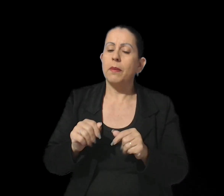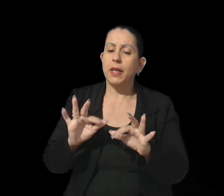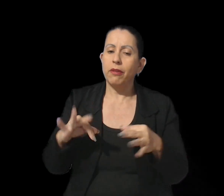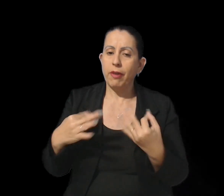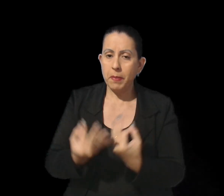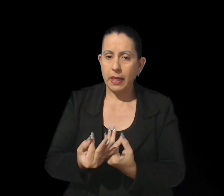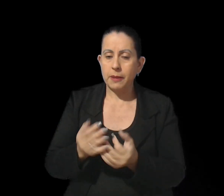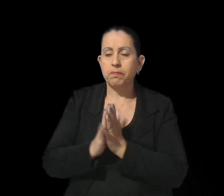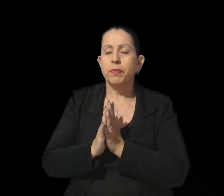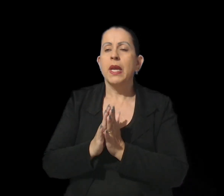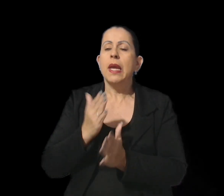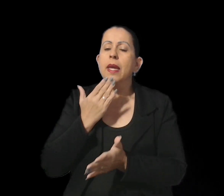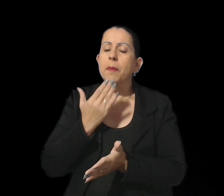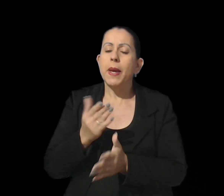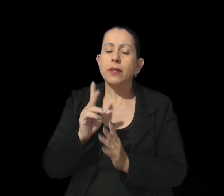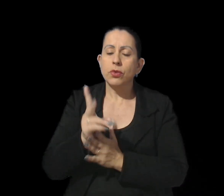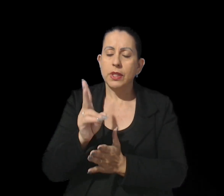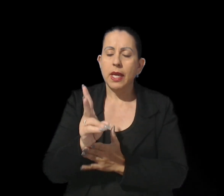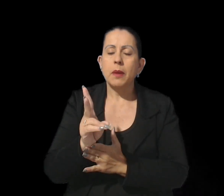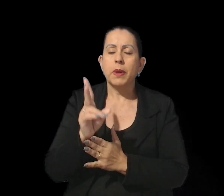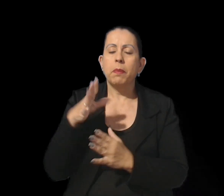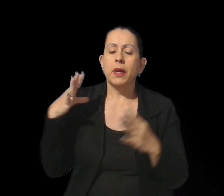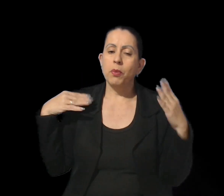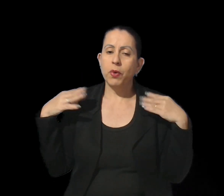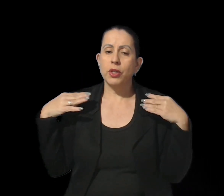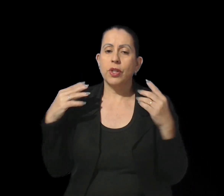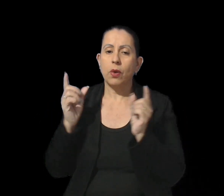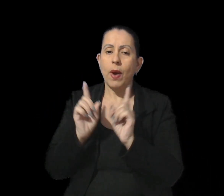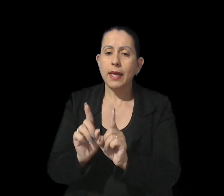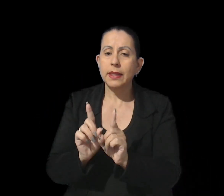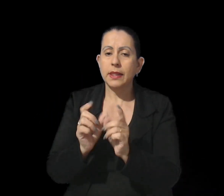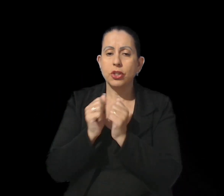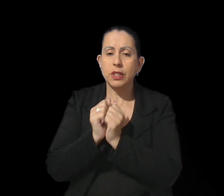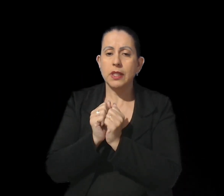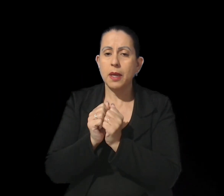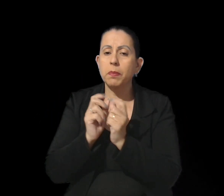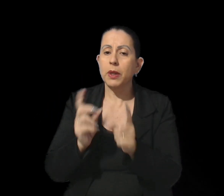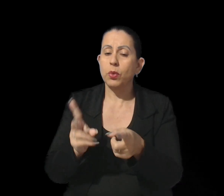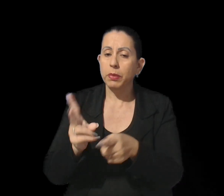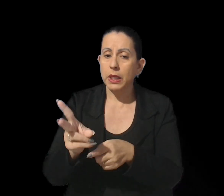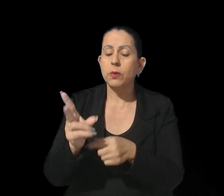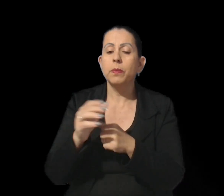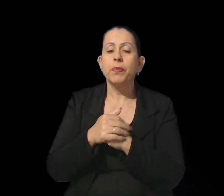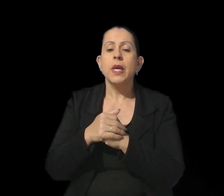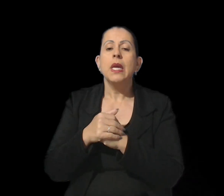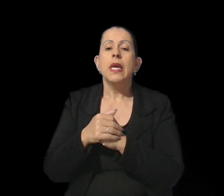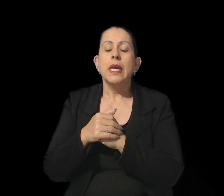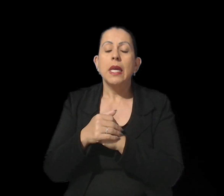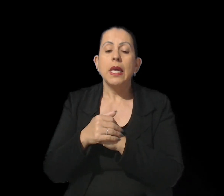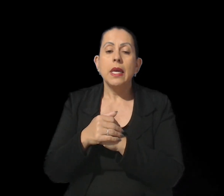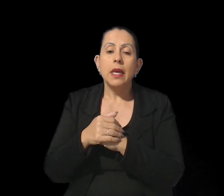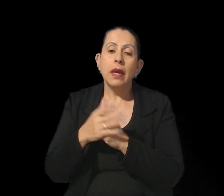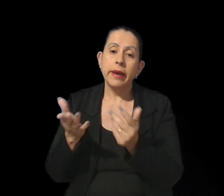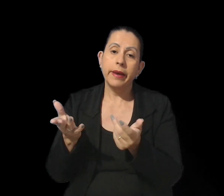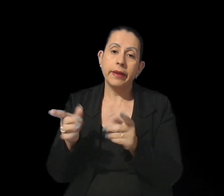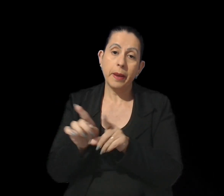minha família. E peço sempre para que o meu anjo da guarda esteja sempre comigo e